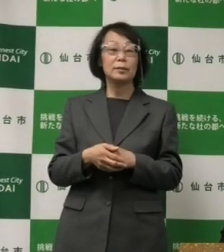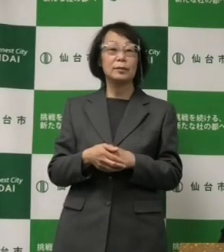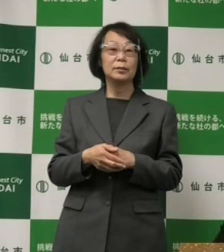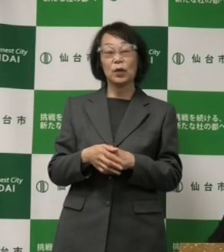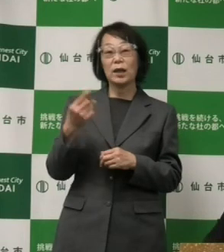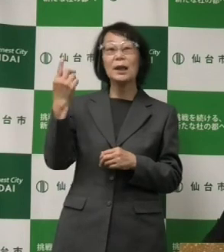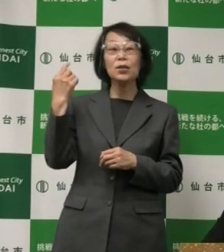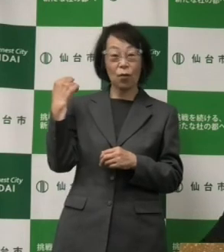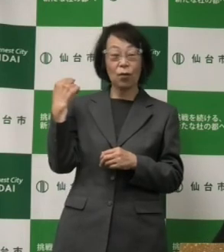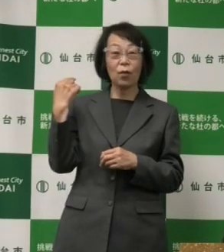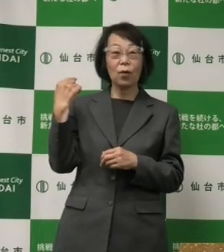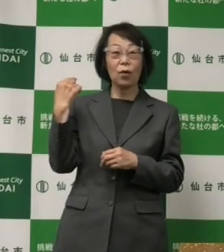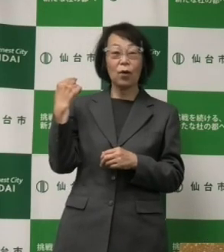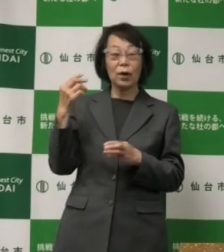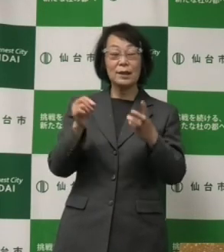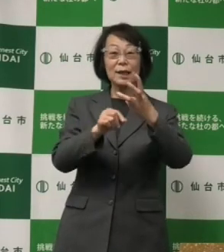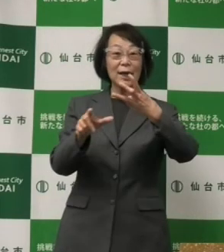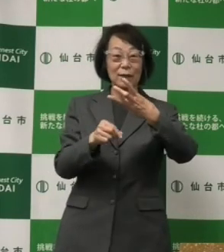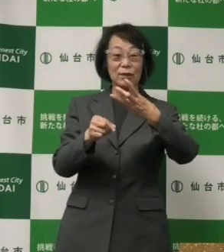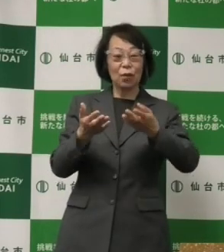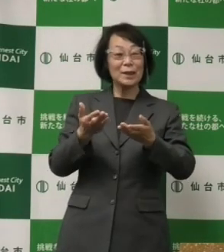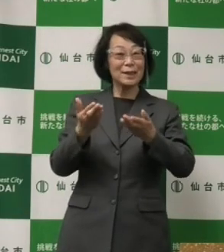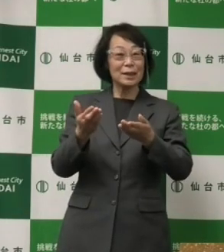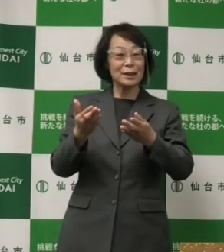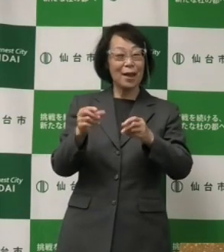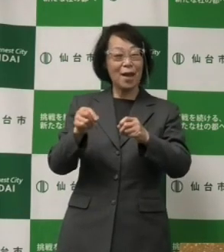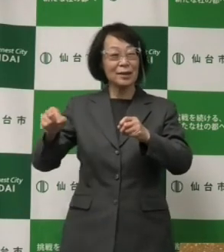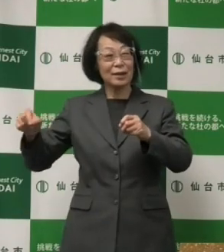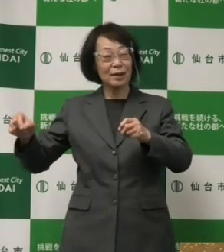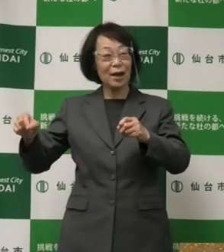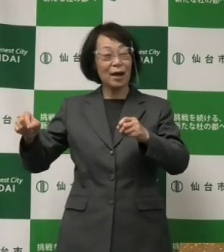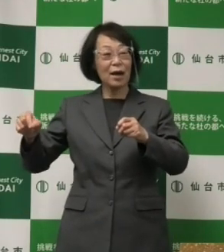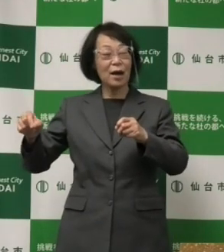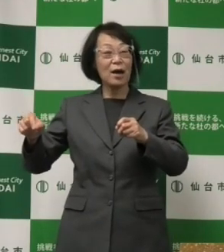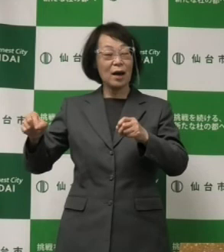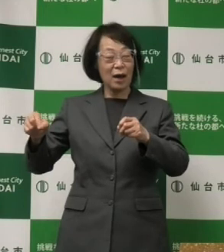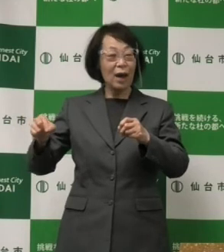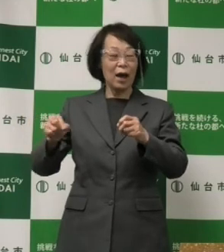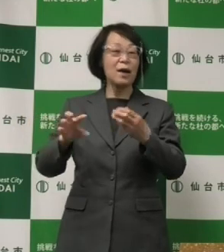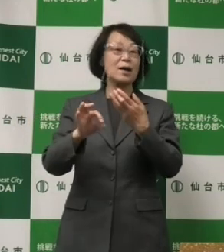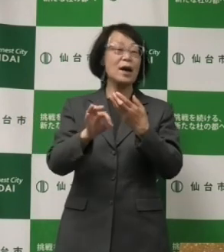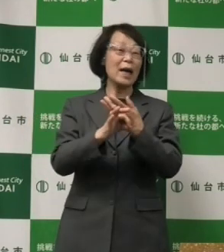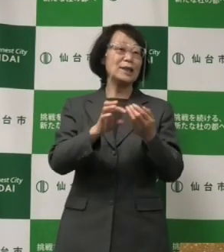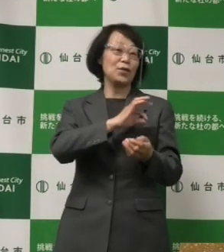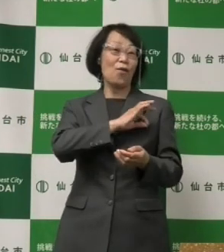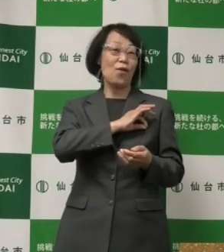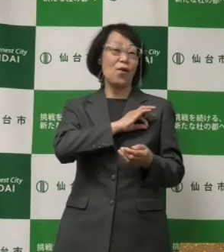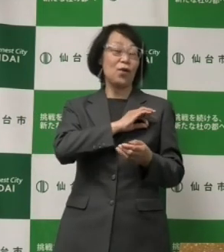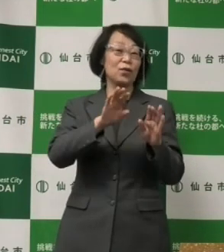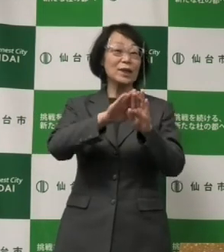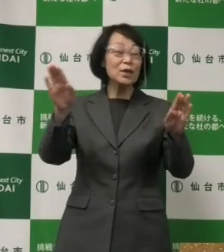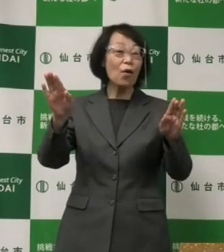昨日3月の地震で延期になっていた愛称 の, 披露式が行われました